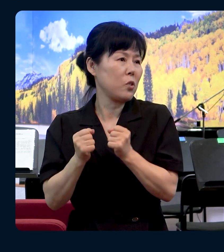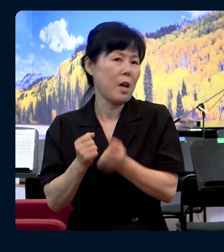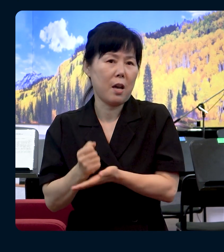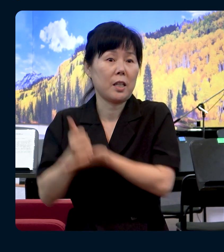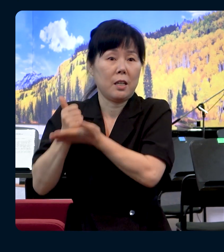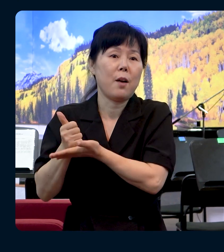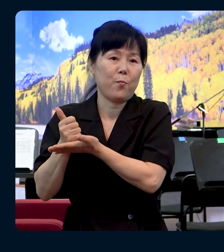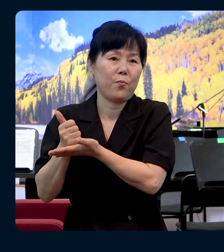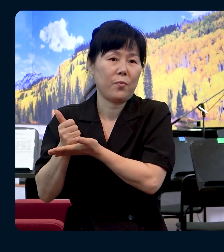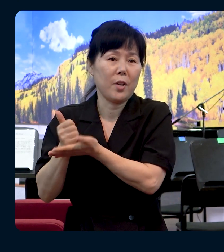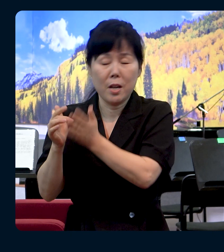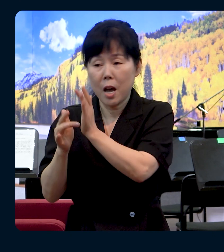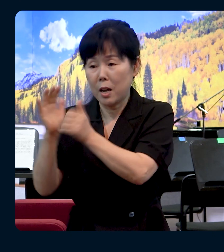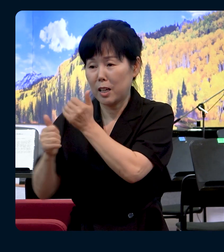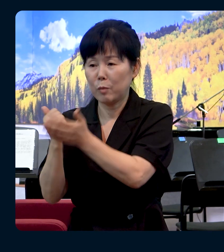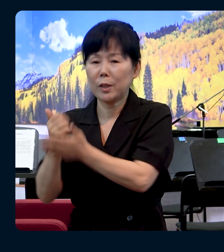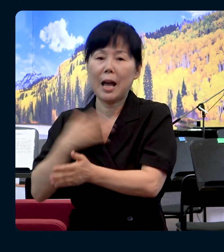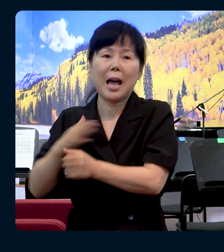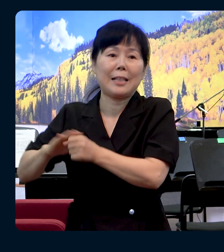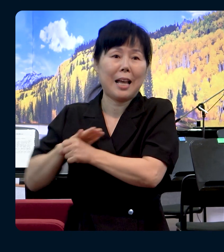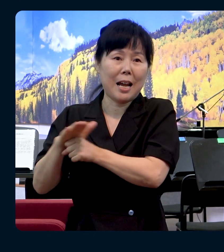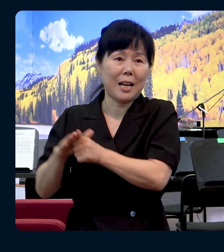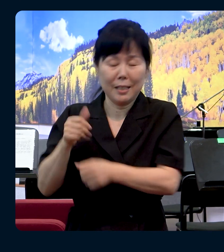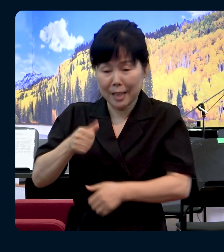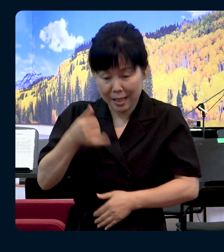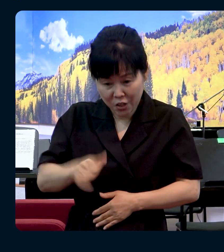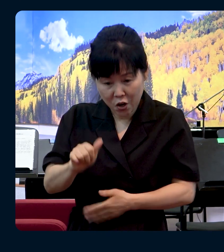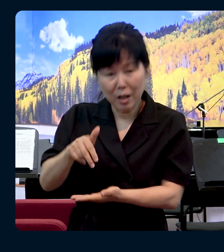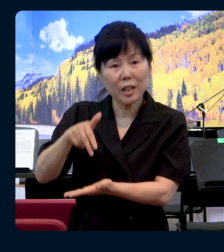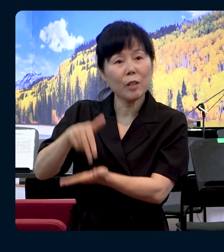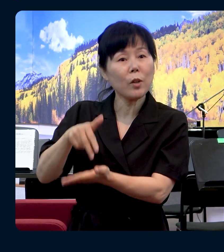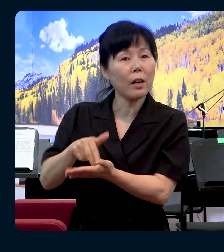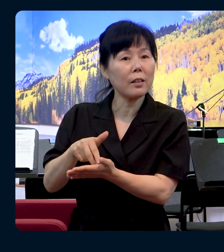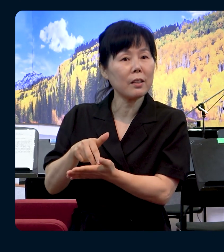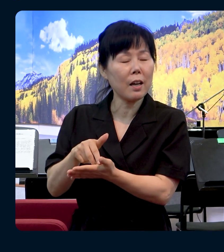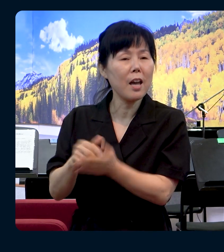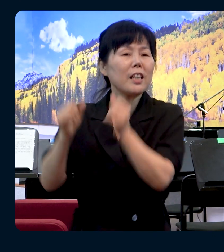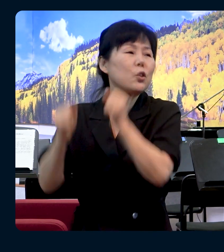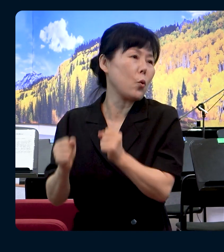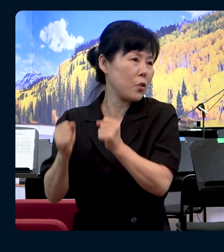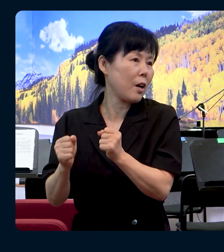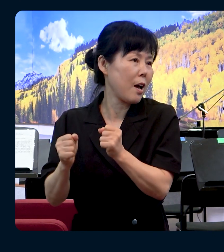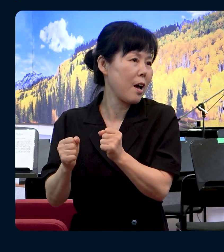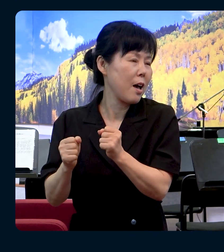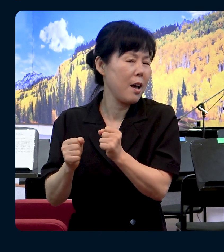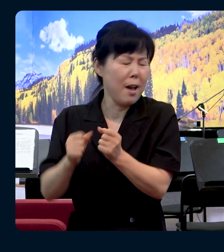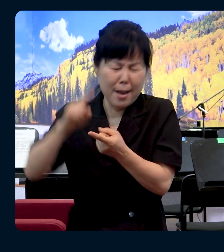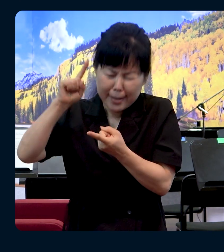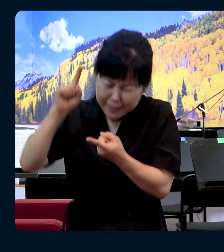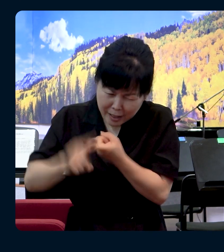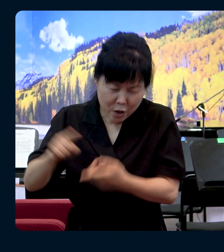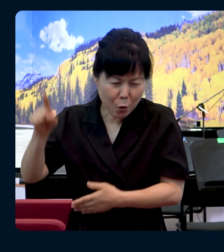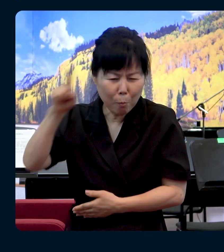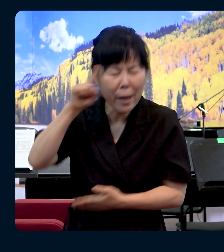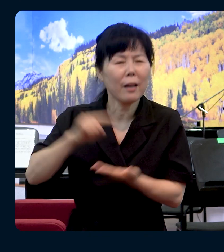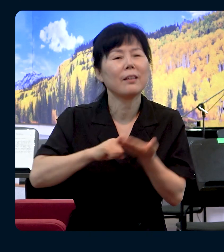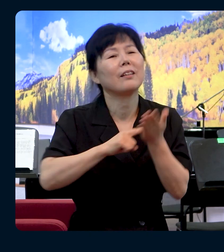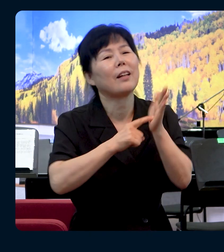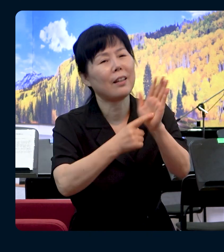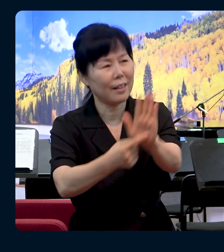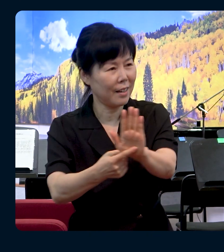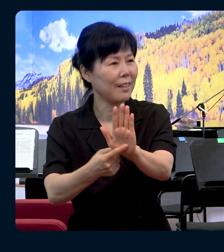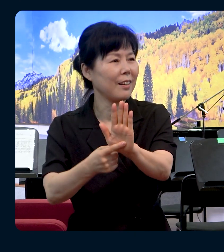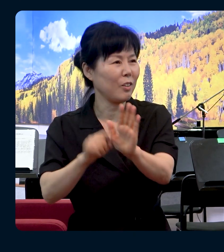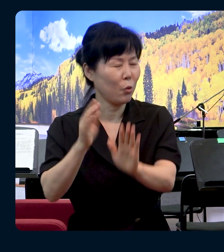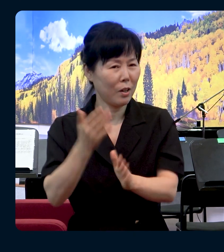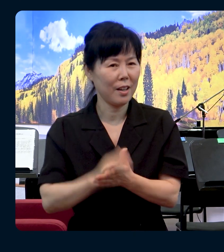사랑하십니다. 그 순간 하나님의 사랑을 받는 자녀로서의 존재의 힘이 그대로 나가는 거 아니에요? 그렇죠? 어떤 것보다 강력한 존재의